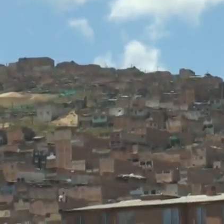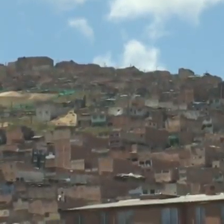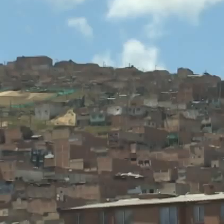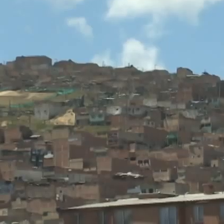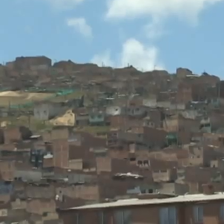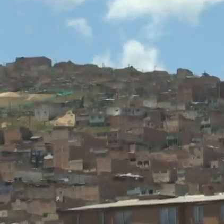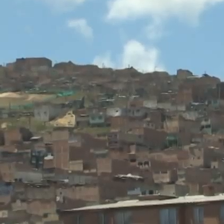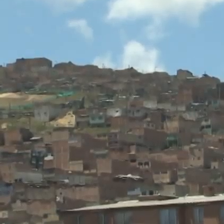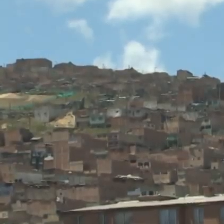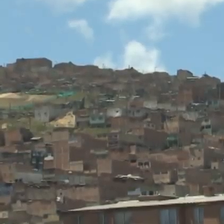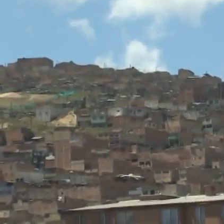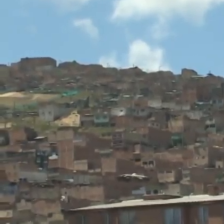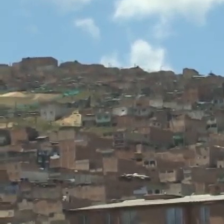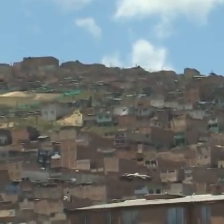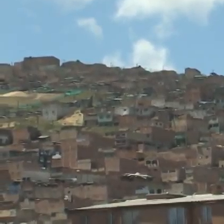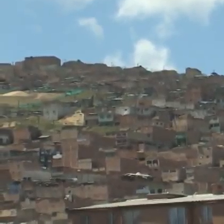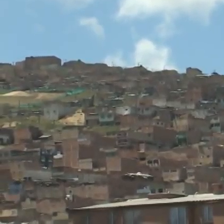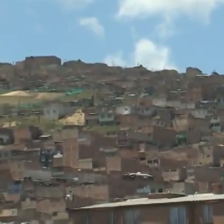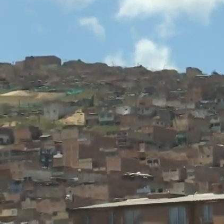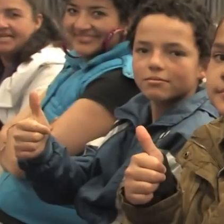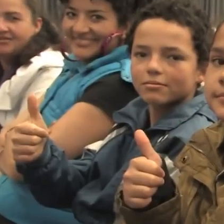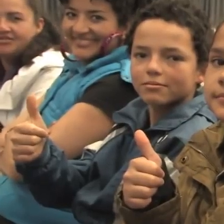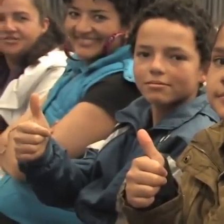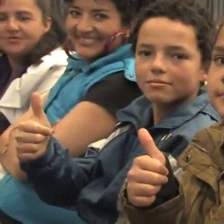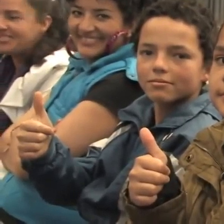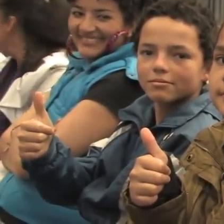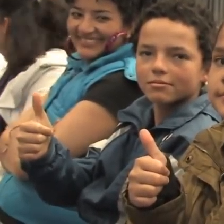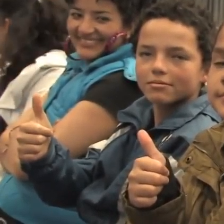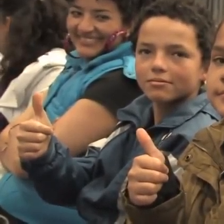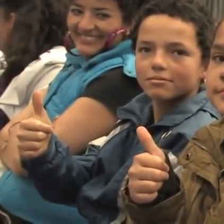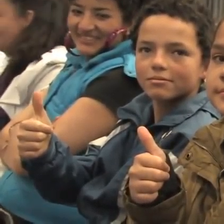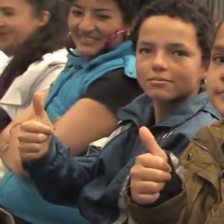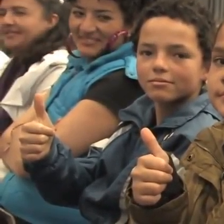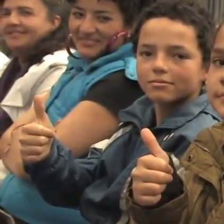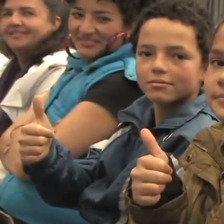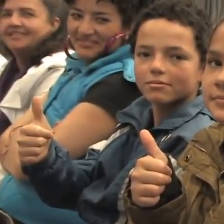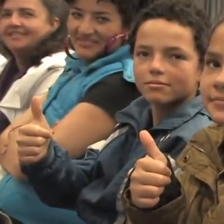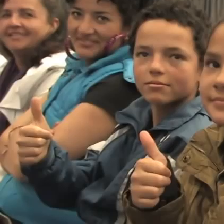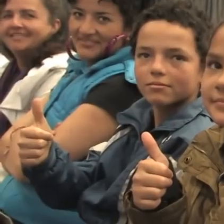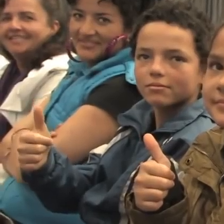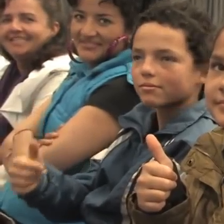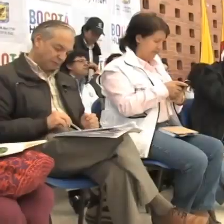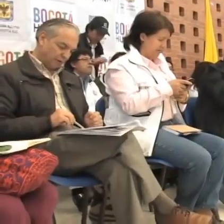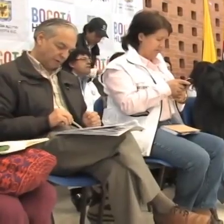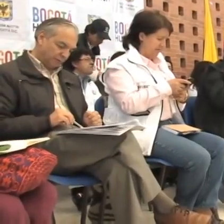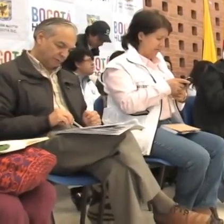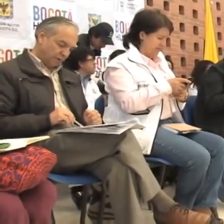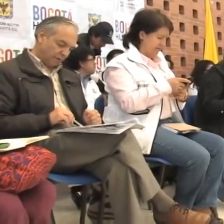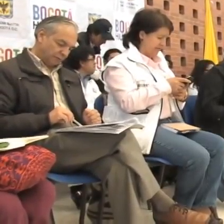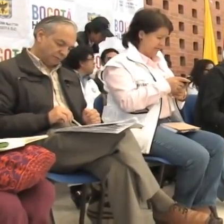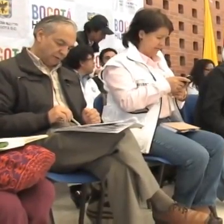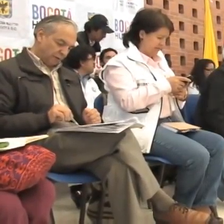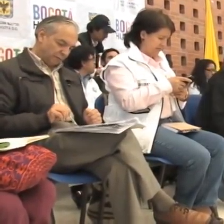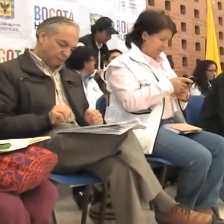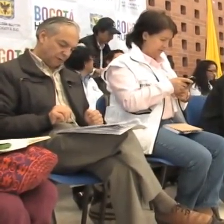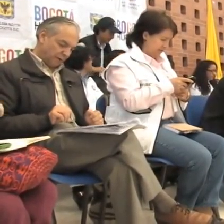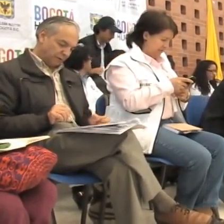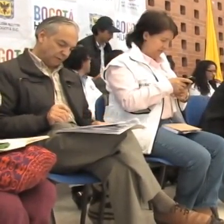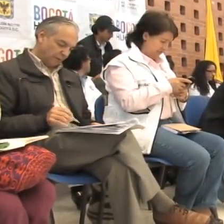demuestran que el dinero que se está ahorrando cada familia pobre en Transmilenio se está